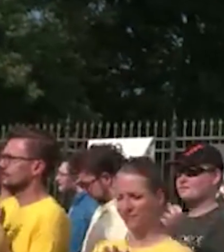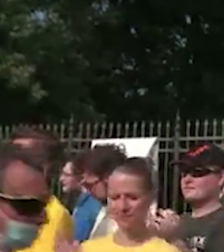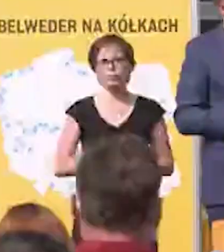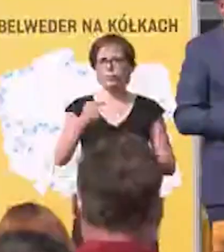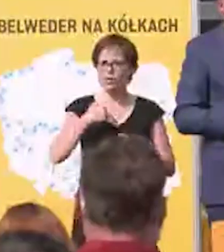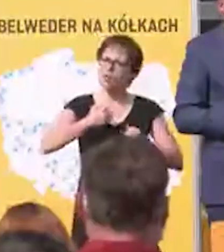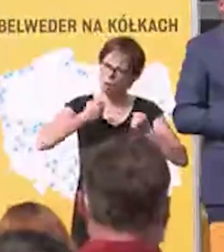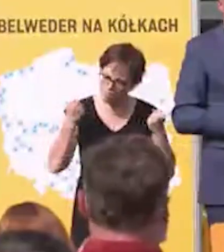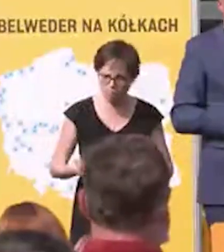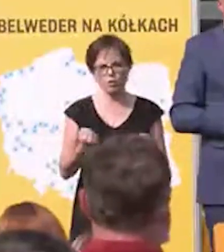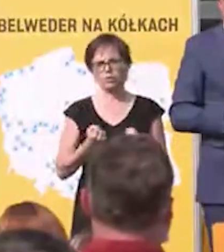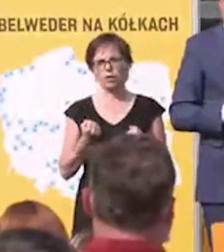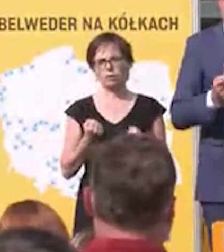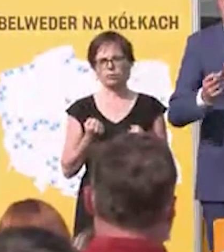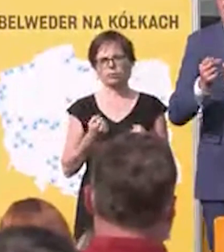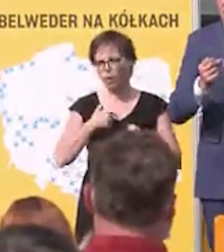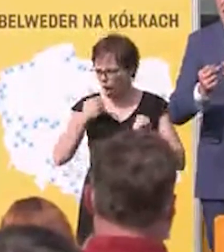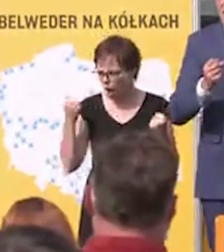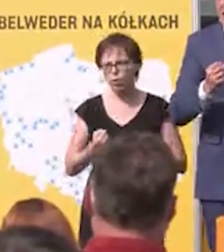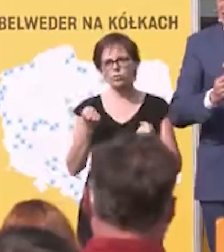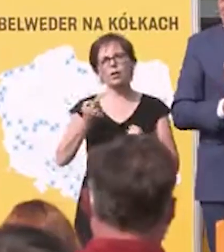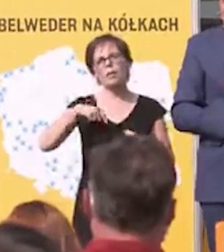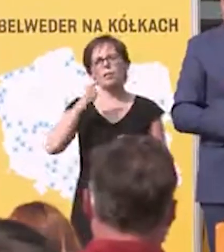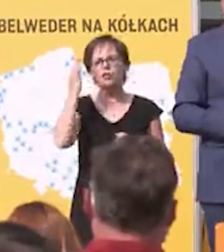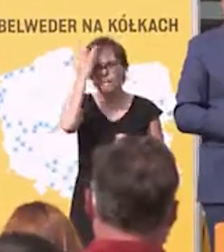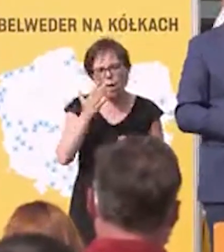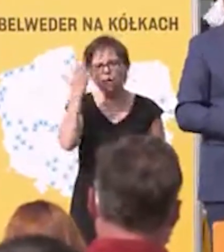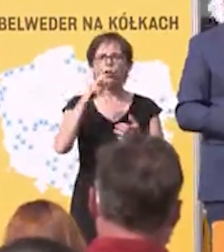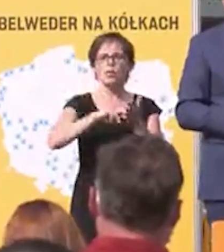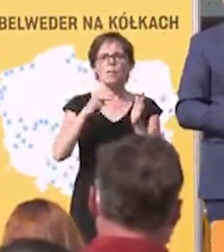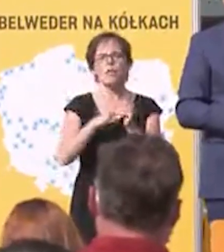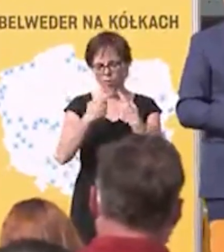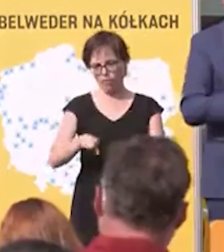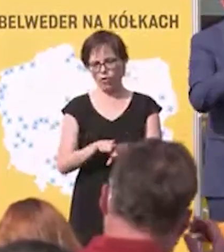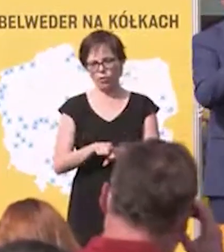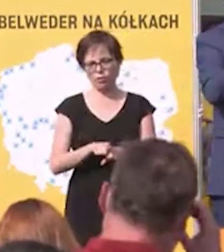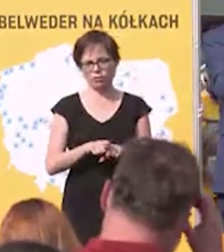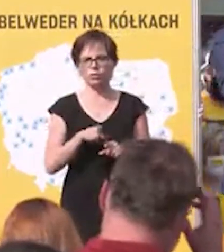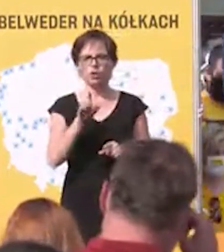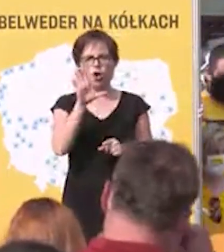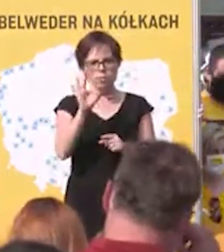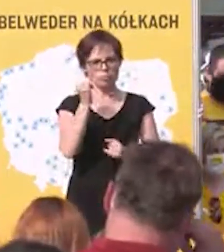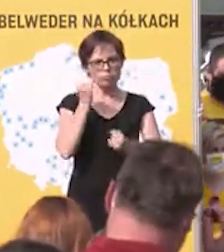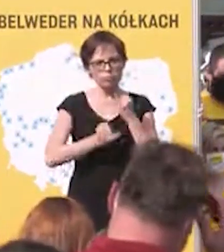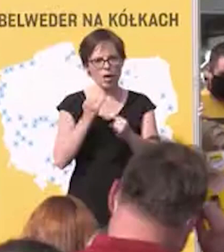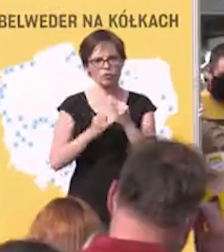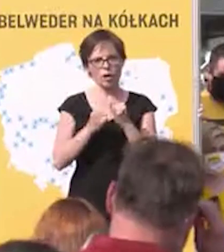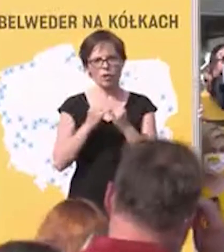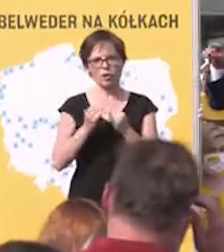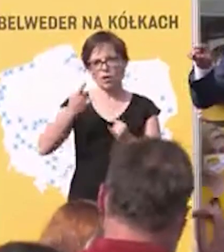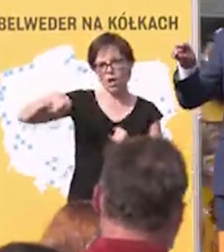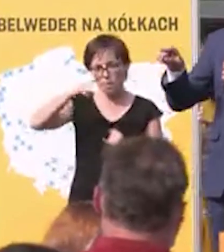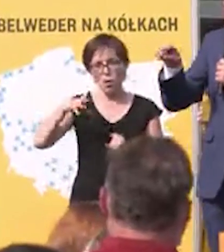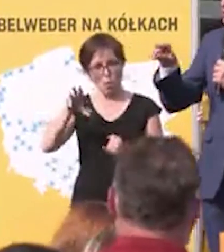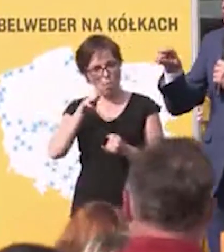Że zrobię wszystko, by te nasze marzenia i plany wprowadzić w życie. Bo jeżeli mogliśmy sobie najpierw tę Polskę